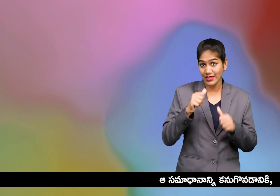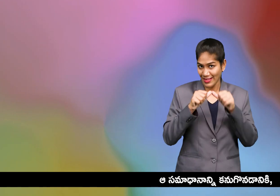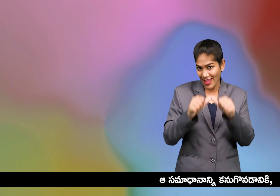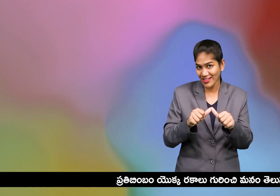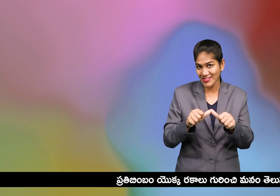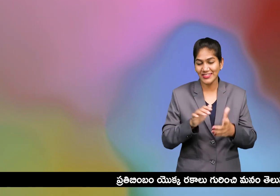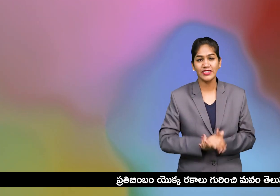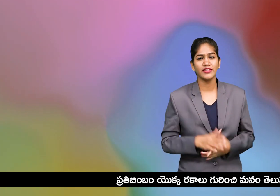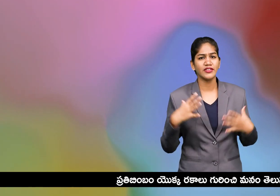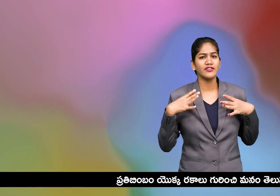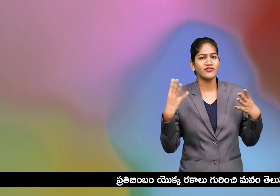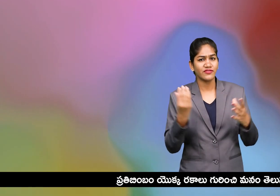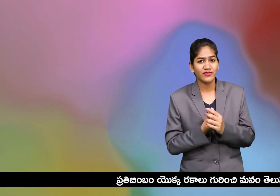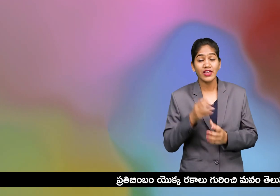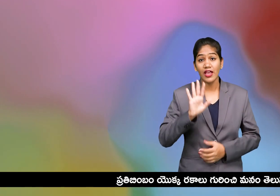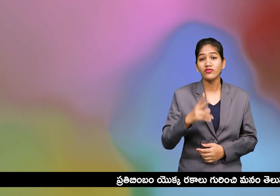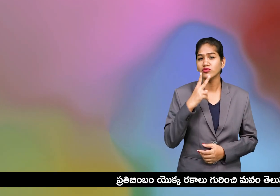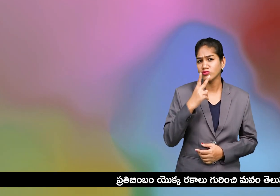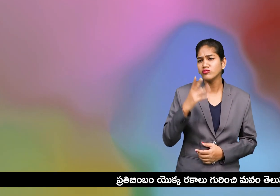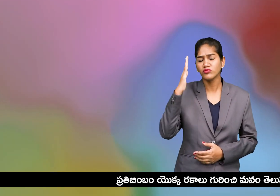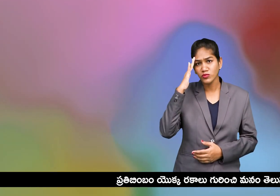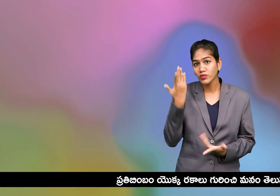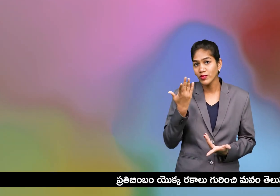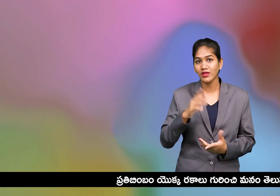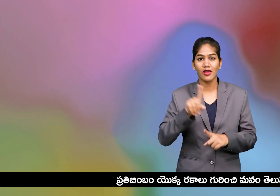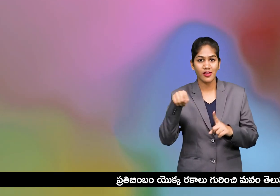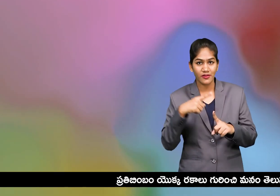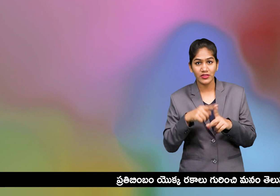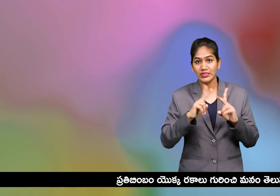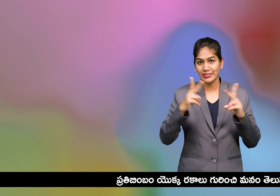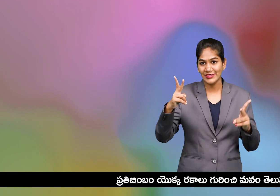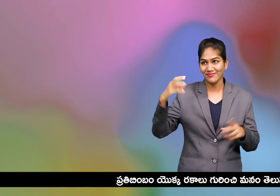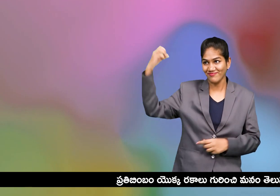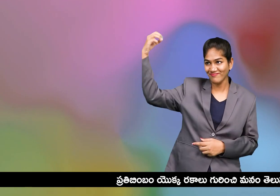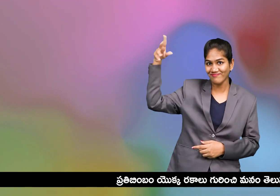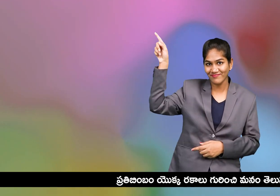కనుగొనడానికి ప్రతిబింబం యొక్క రకాల గురించి మనం తెలుసుకోవాలి.